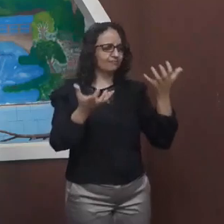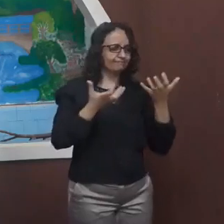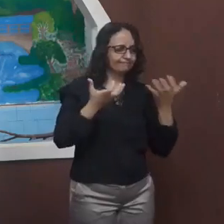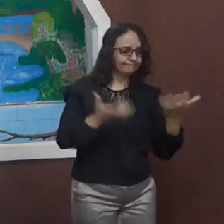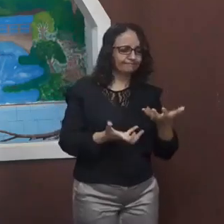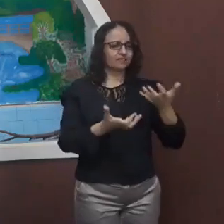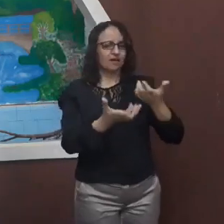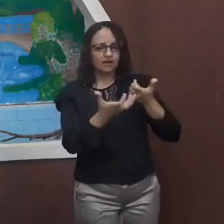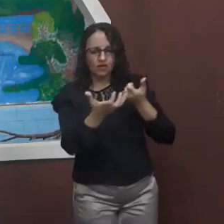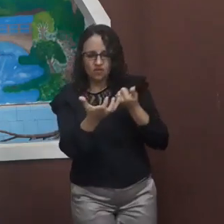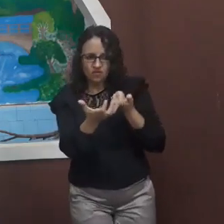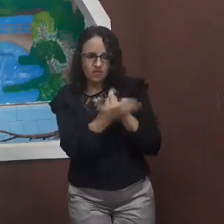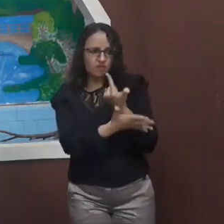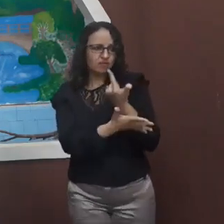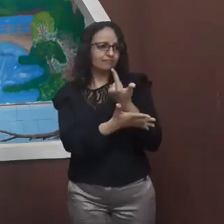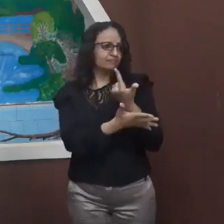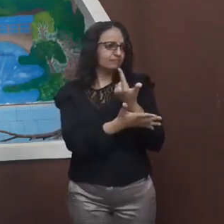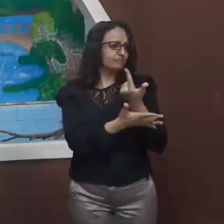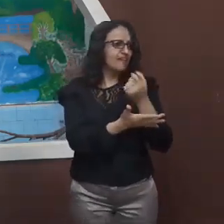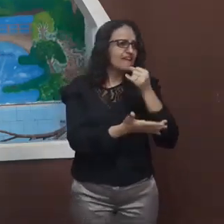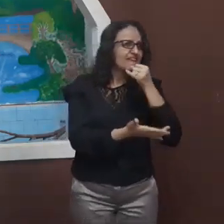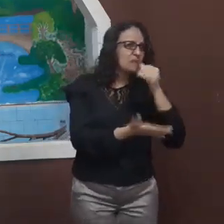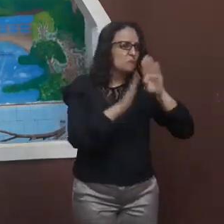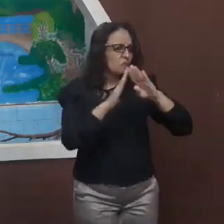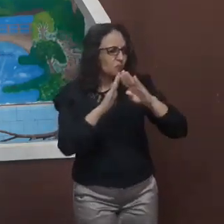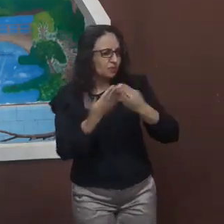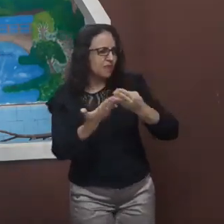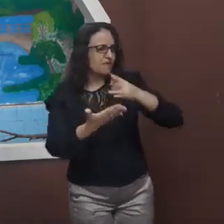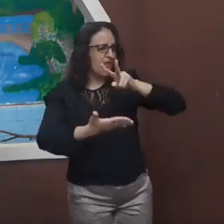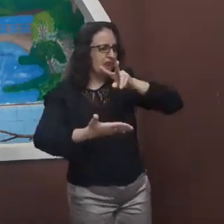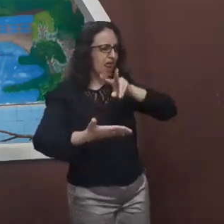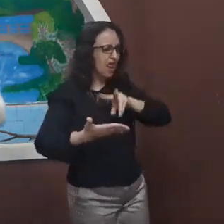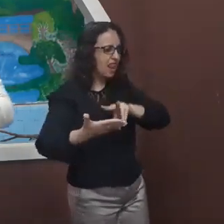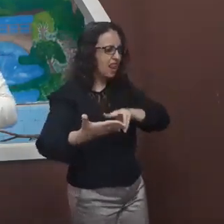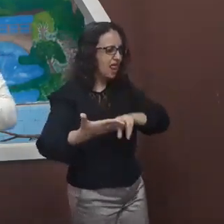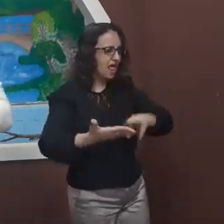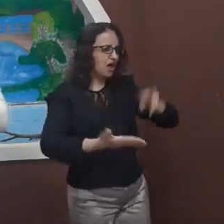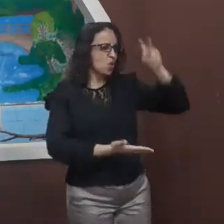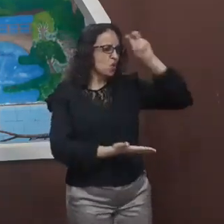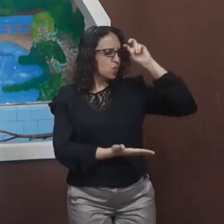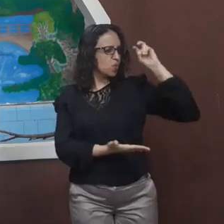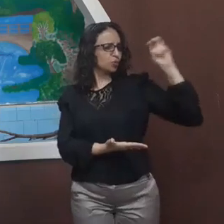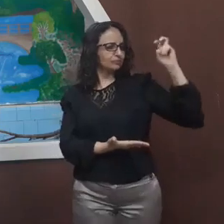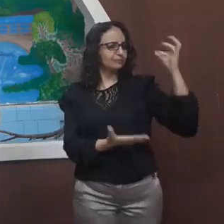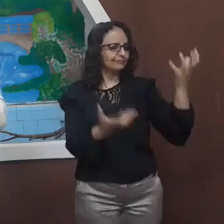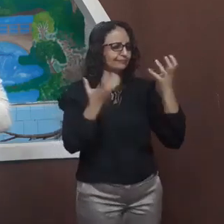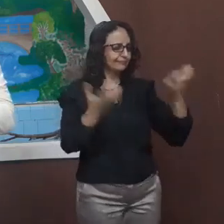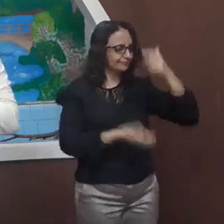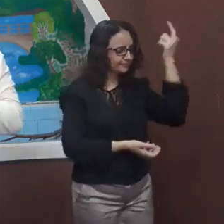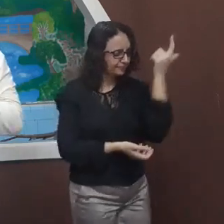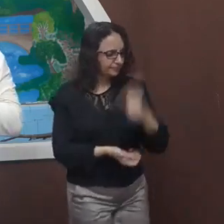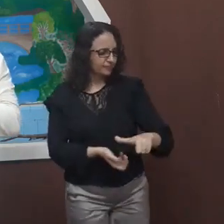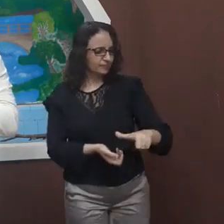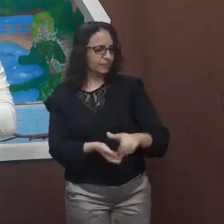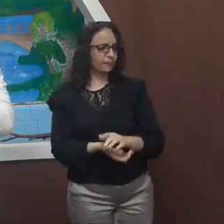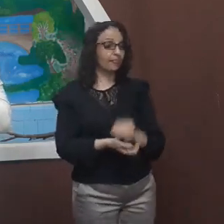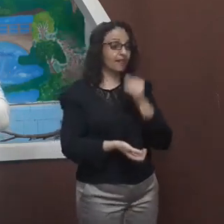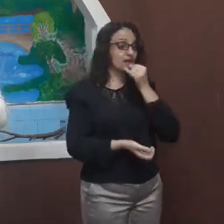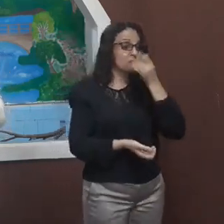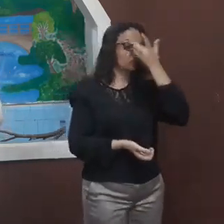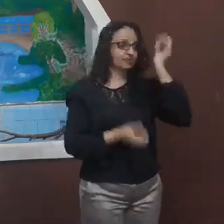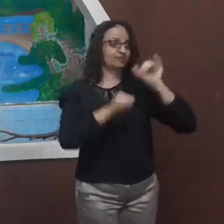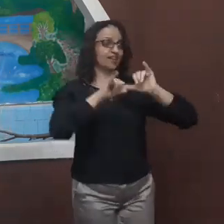algo. Consome cultura, consome livro. É interessante, né? O camarada na época, ele quer fazer a propaganda